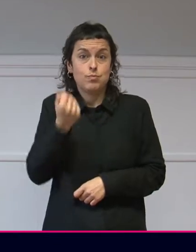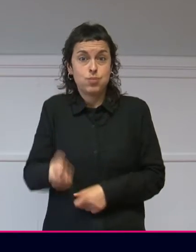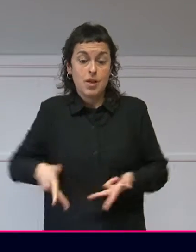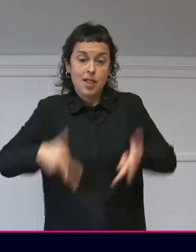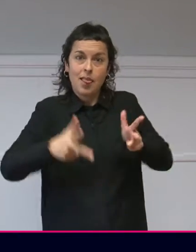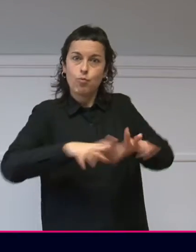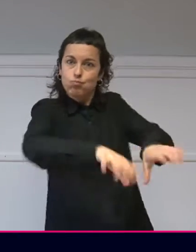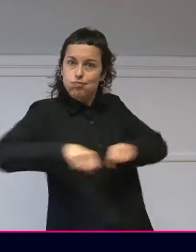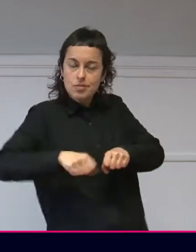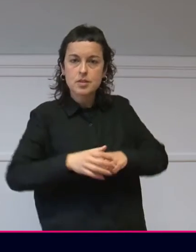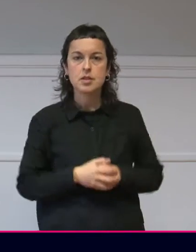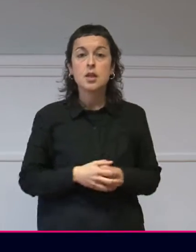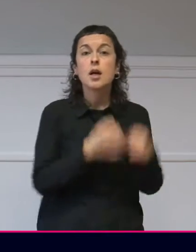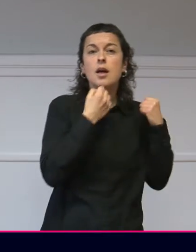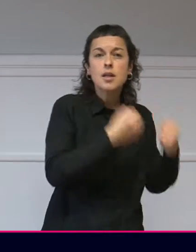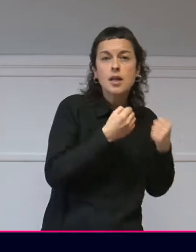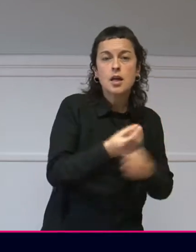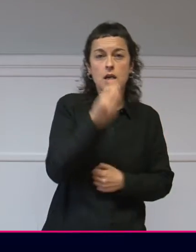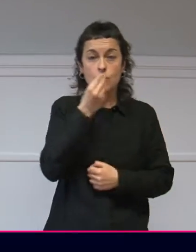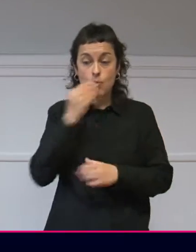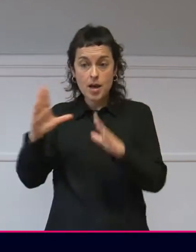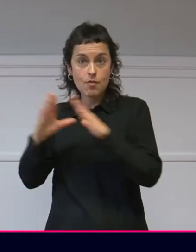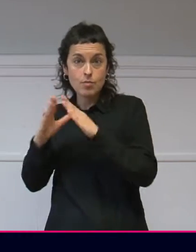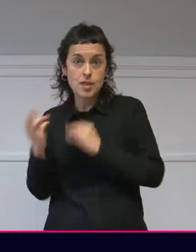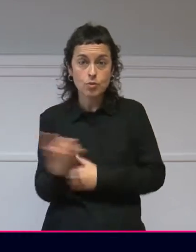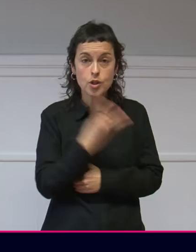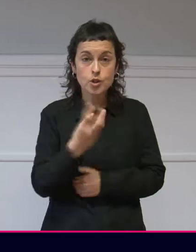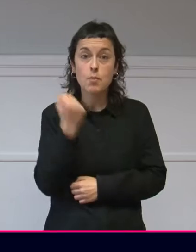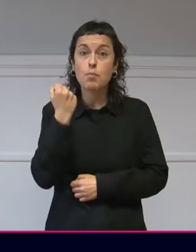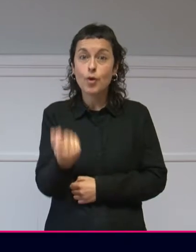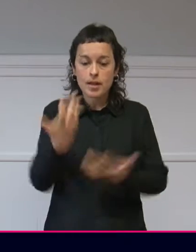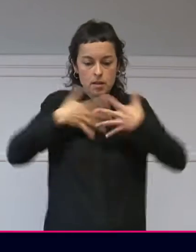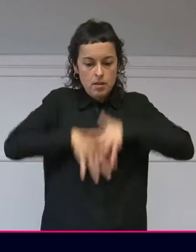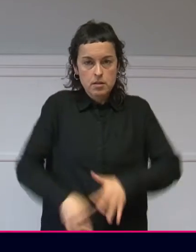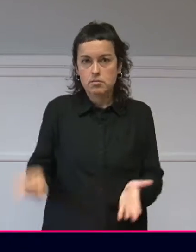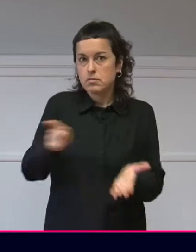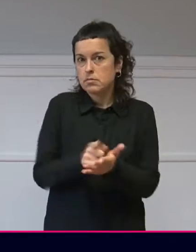atzerakoien aurrean horiek ez baitiote kontra egiten kapitalismo harrapariari. Premiazkoa